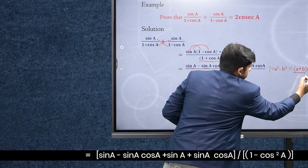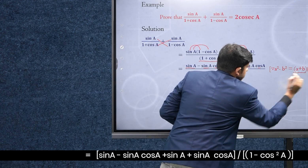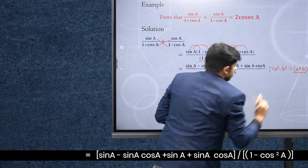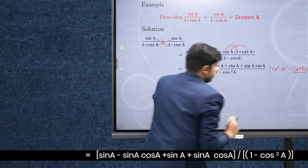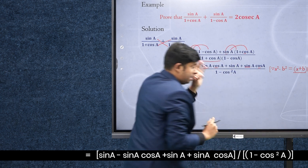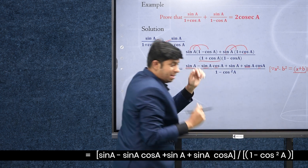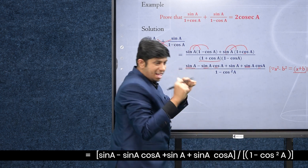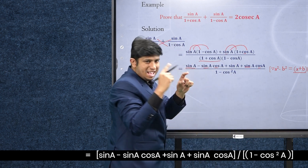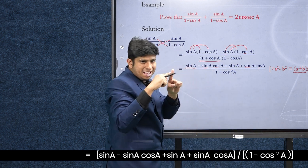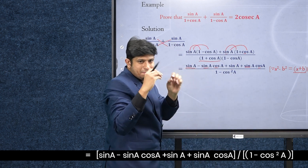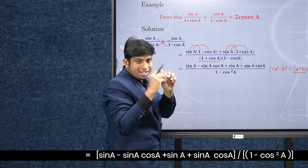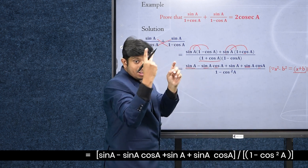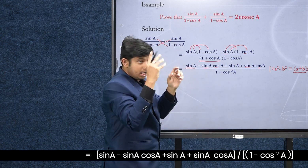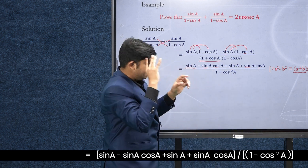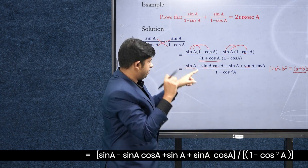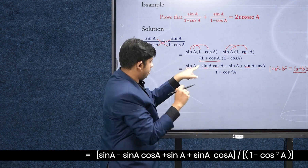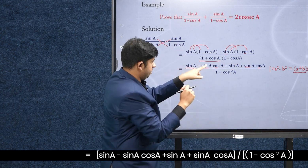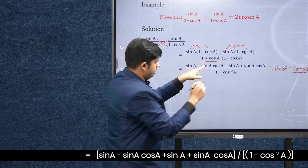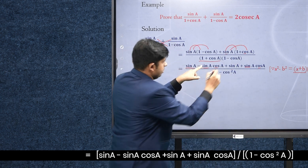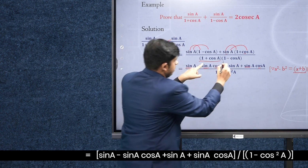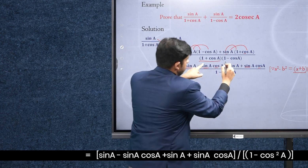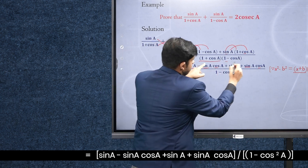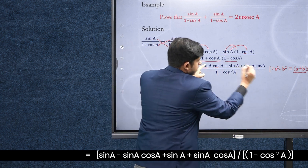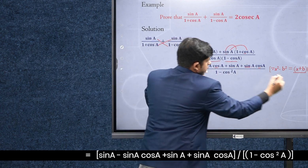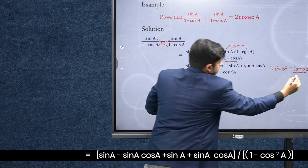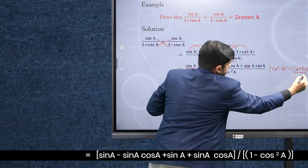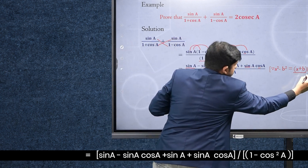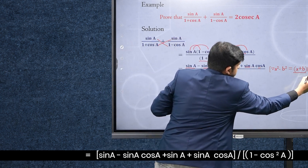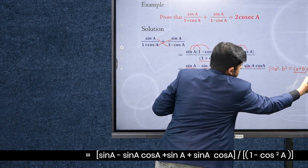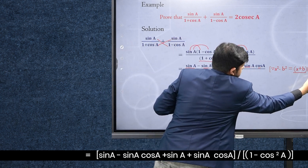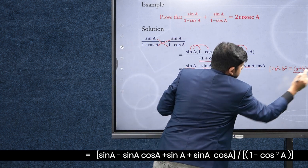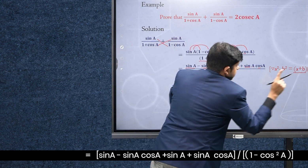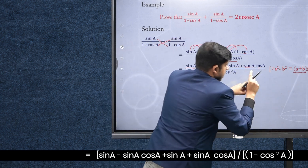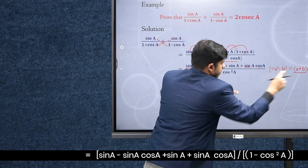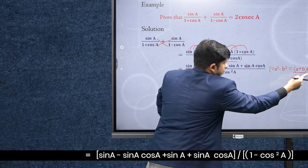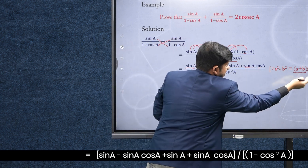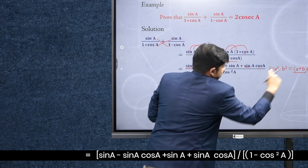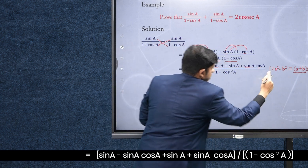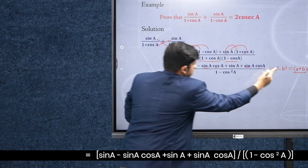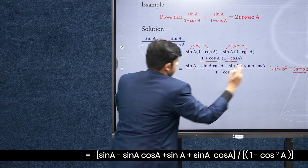इक्वल्स सीना सीना कोसा सीना प्लस सीना कोसा एक कस द्वारा डंडा।